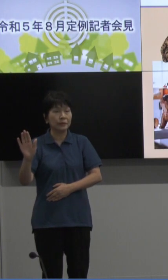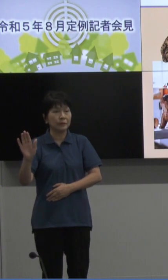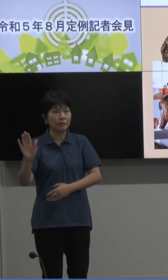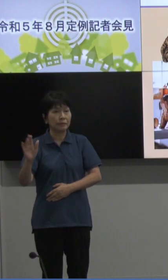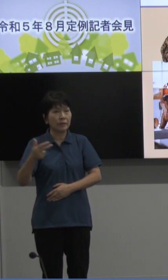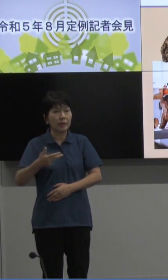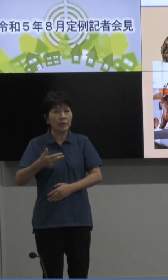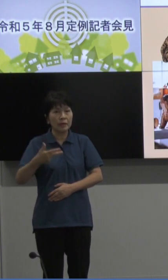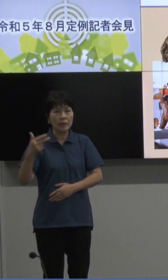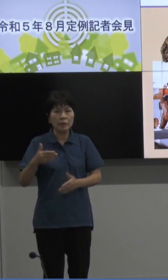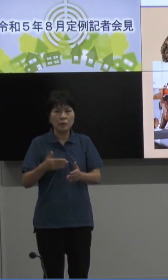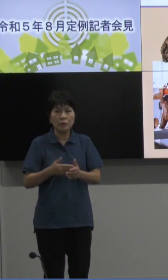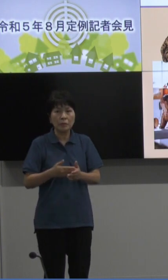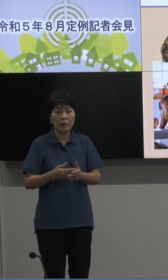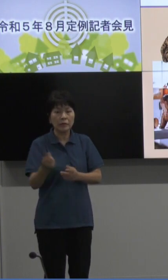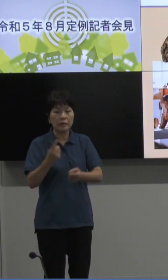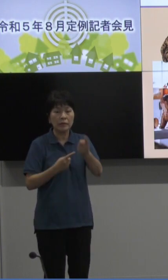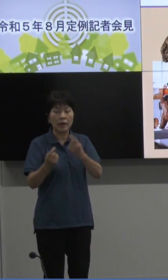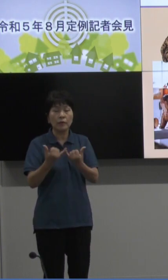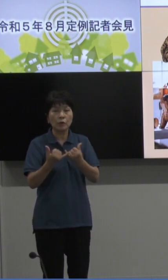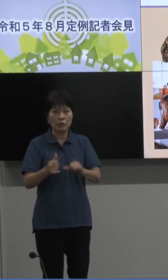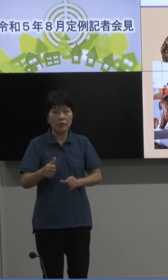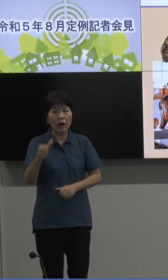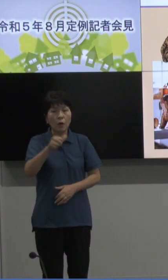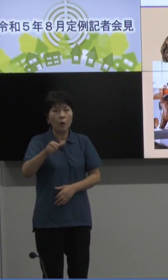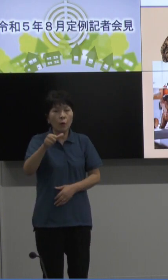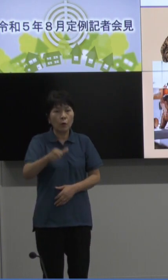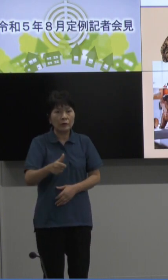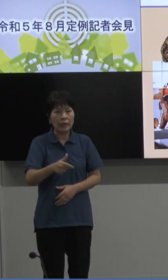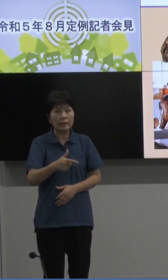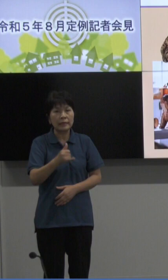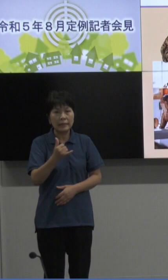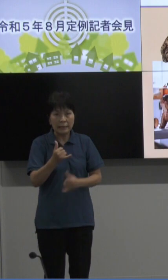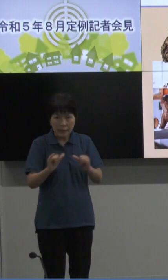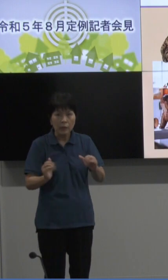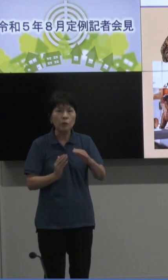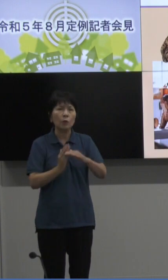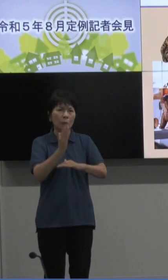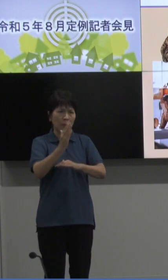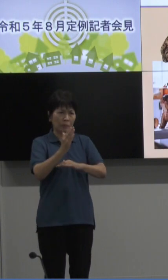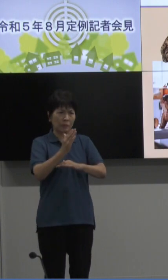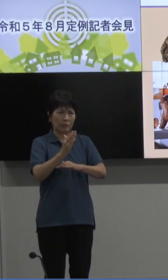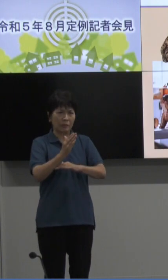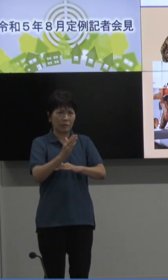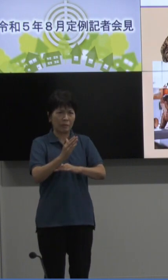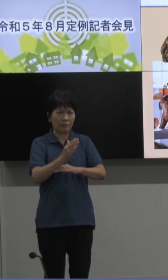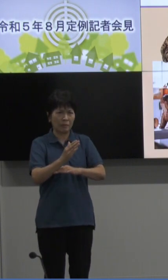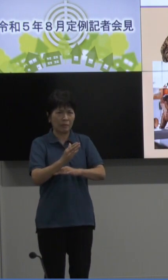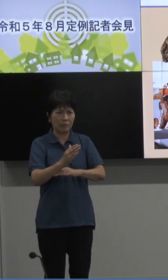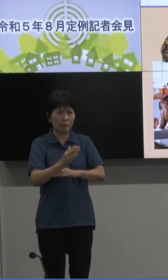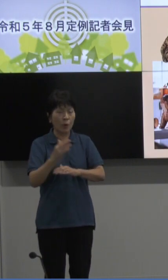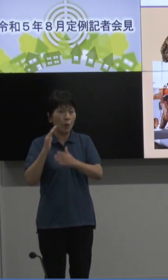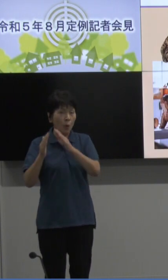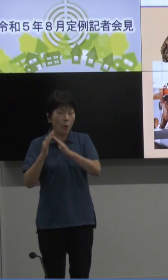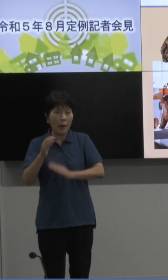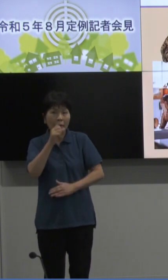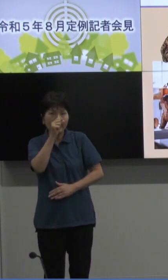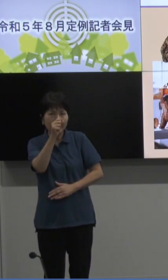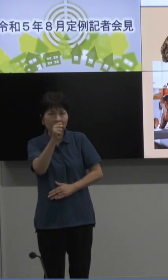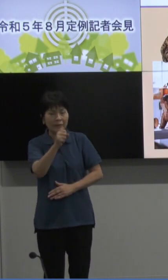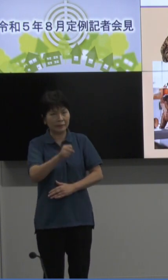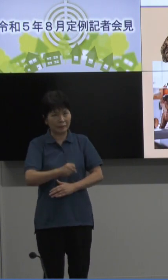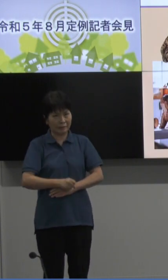先週末で5000人を、実は来場者が超えております。それに大変好評でございましてですね、これ